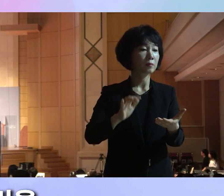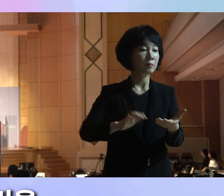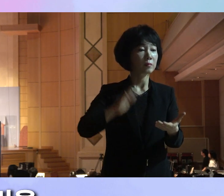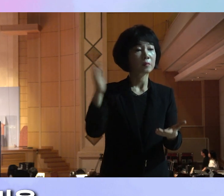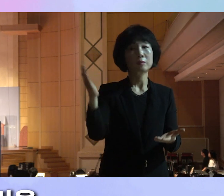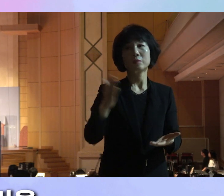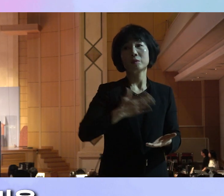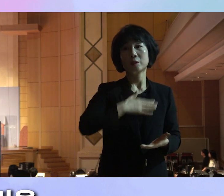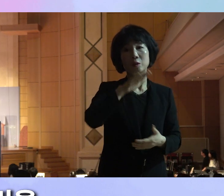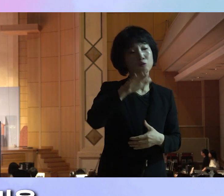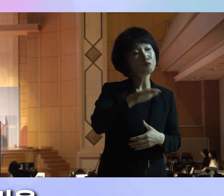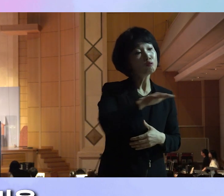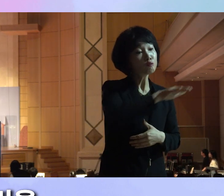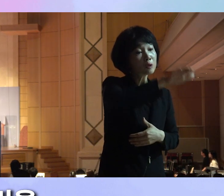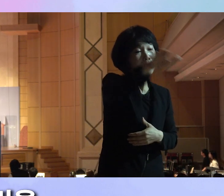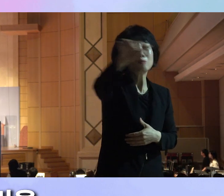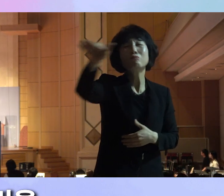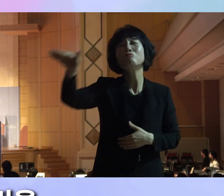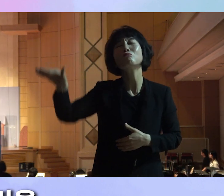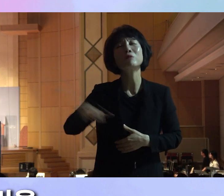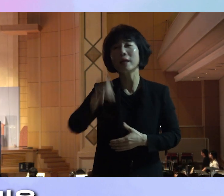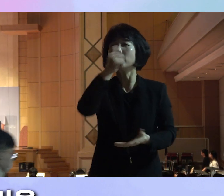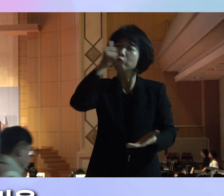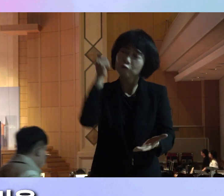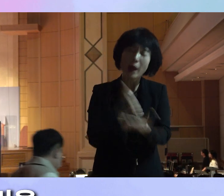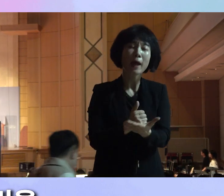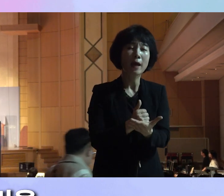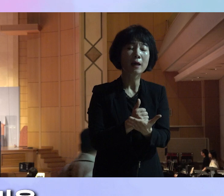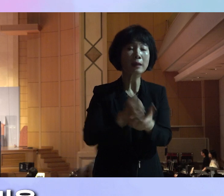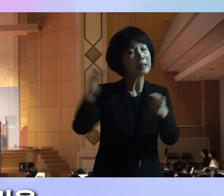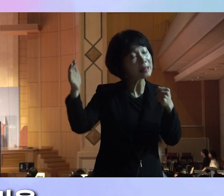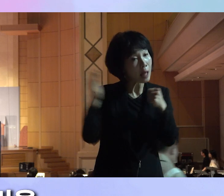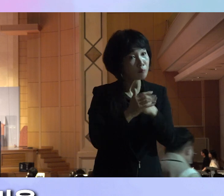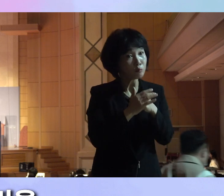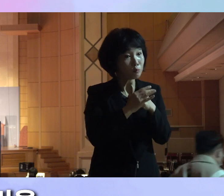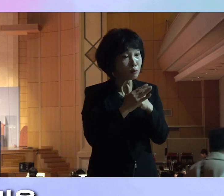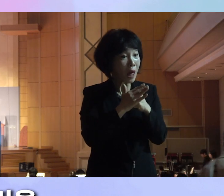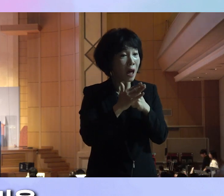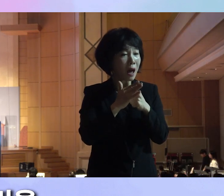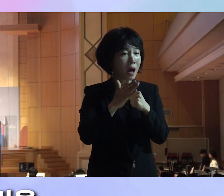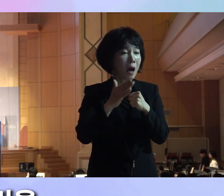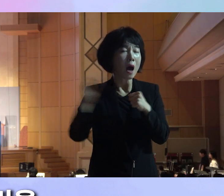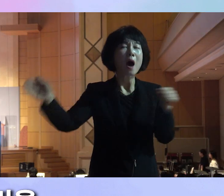우리의 죄 때문에